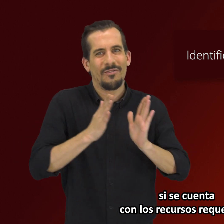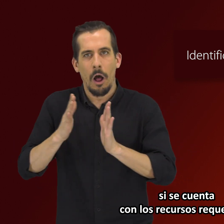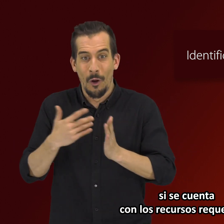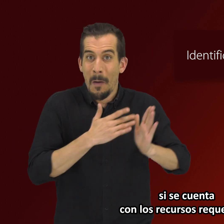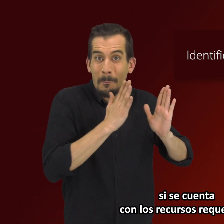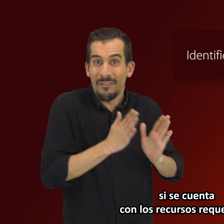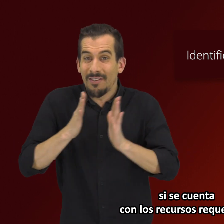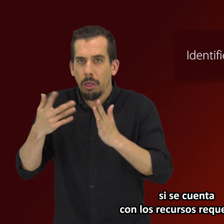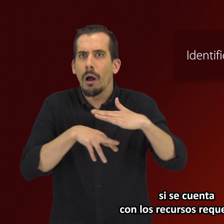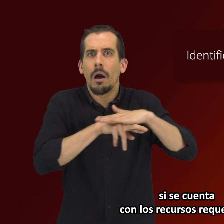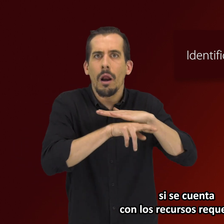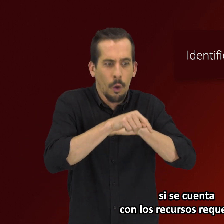con los recursos requeridos.